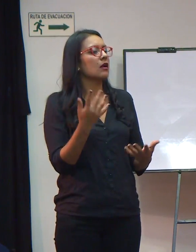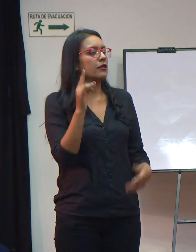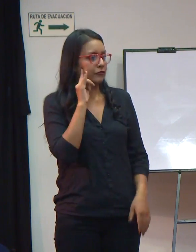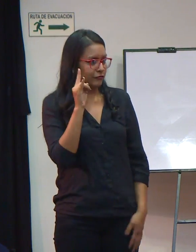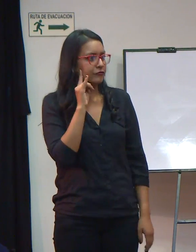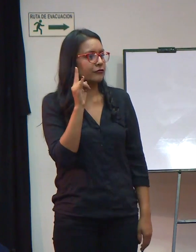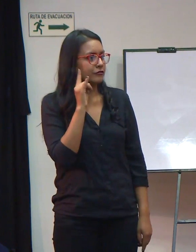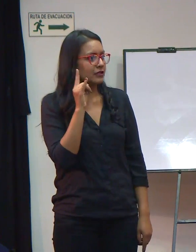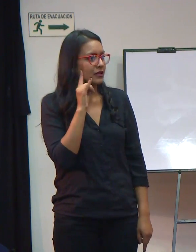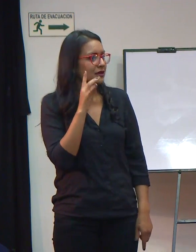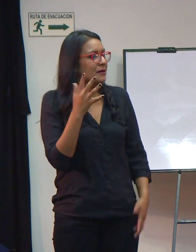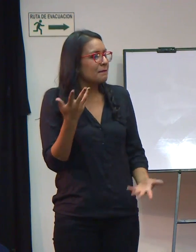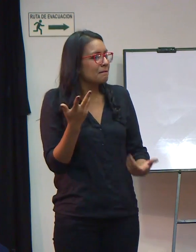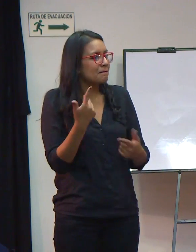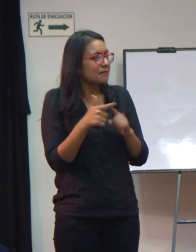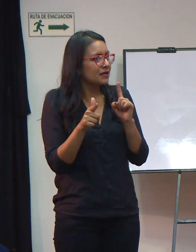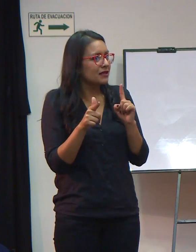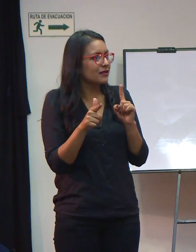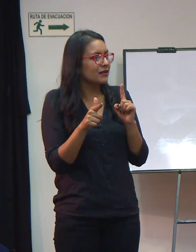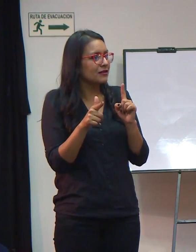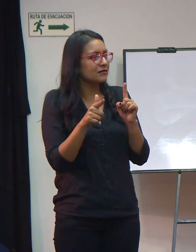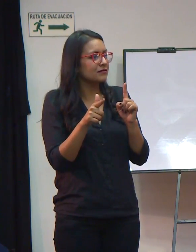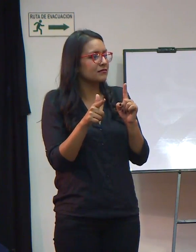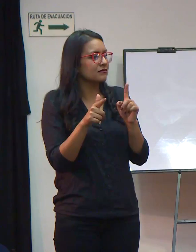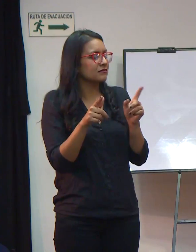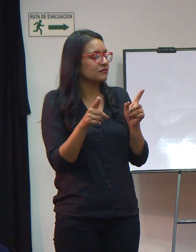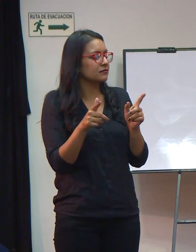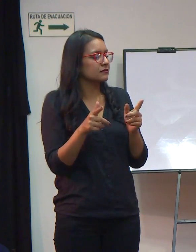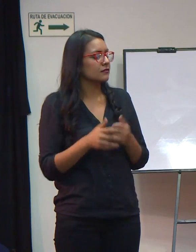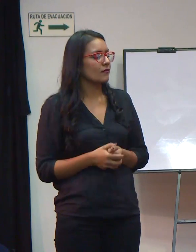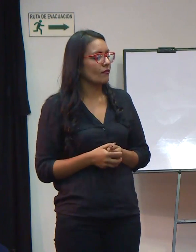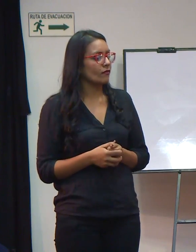escuchan, pero la viabilidad o la